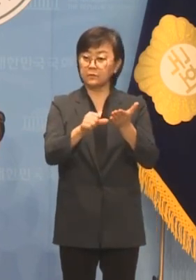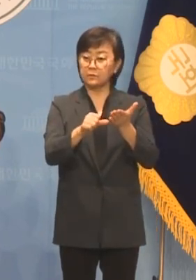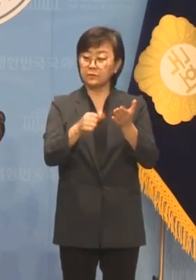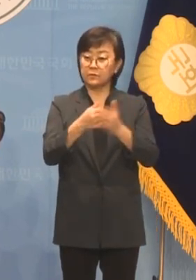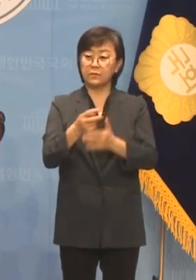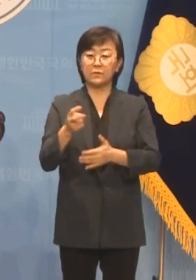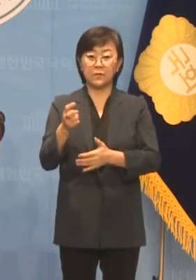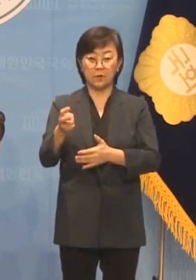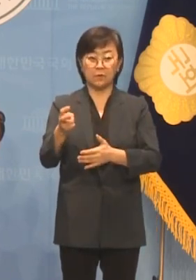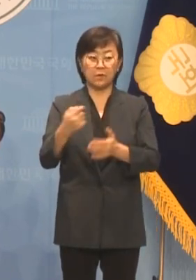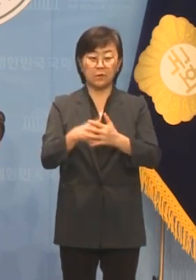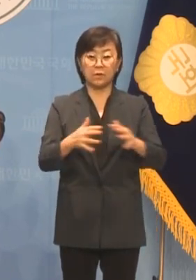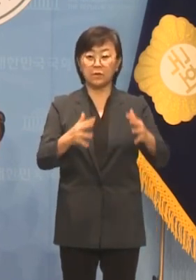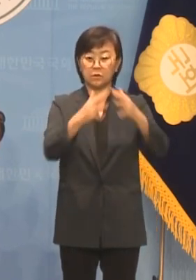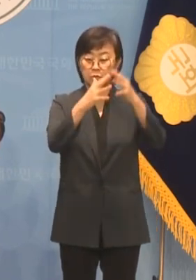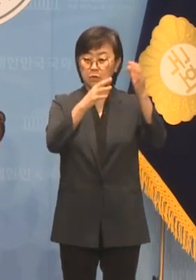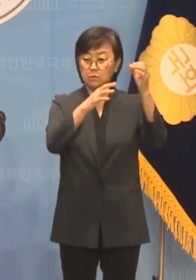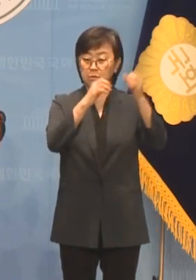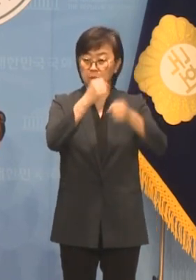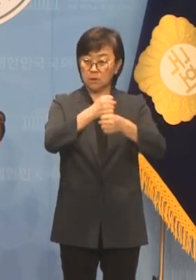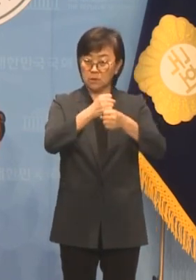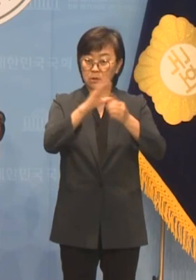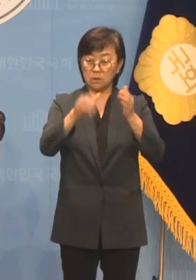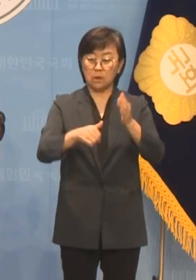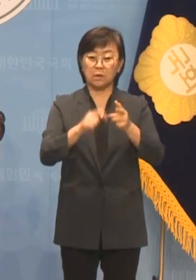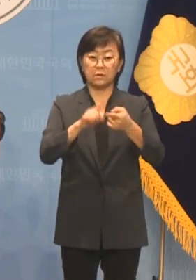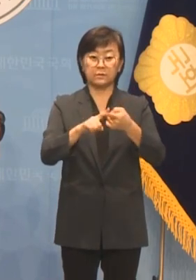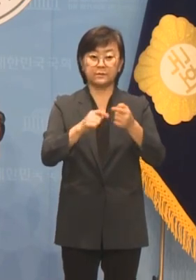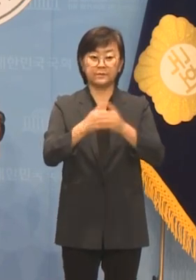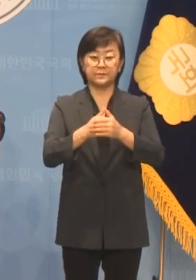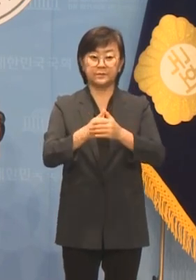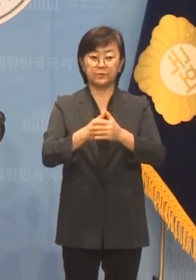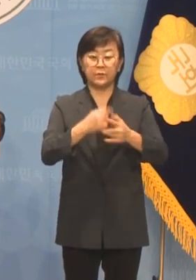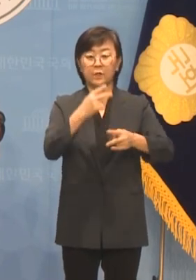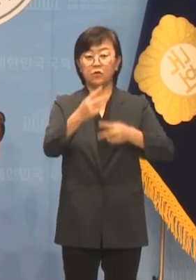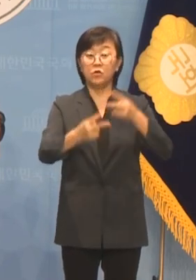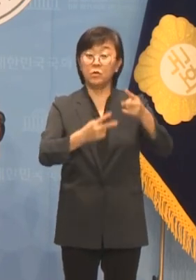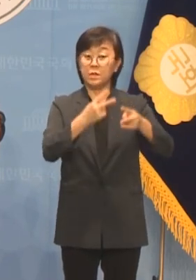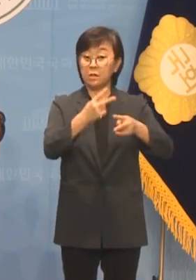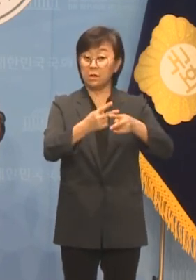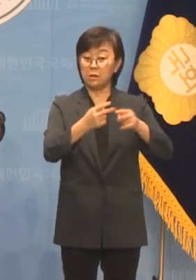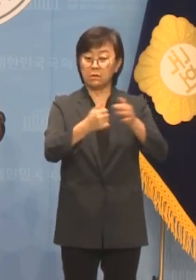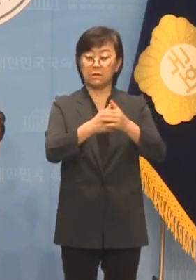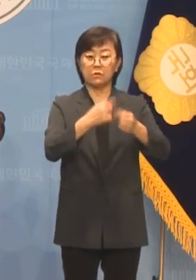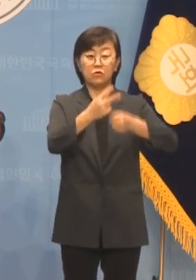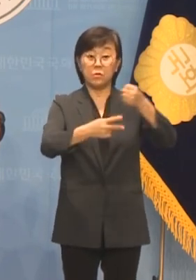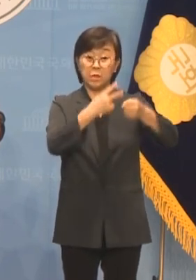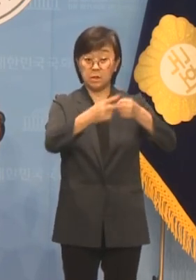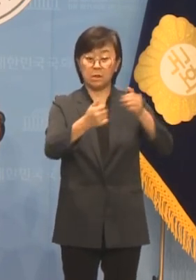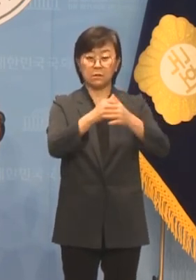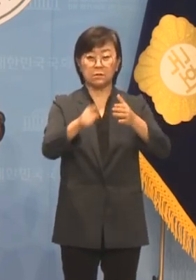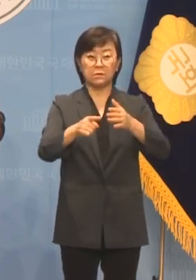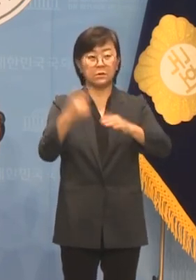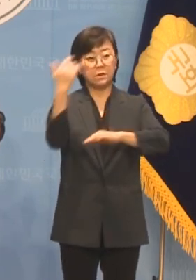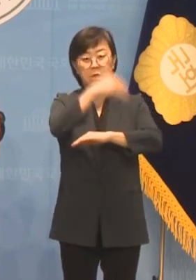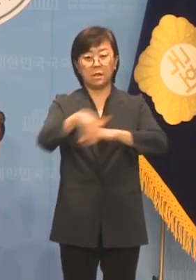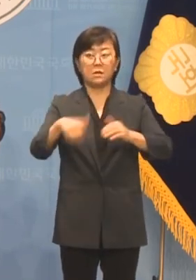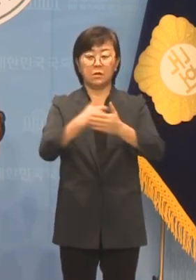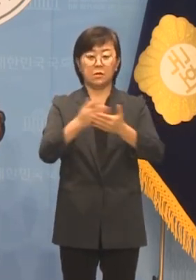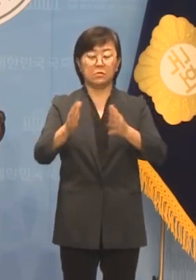교통과 건축물 구축에 있어서도 무장의 유니버셜 디자인을 적용하여 모두를